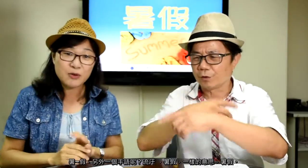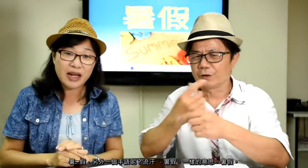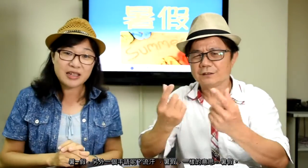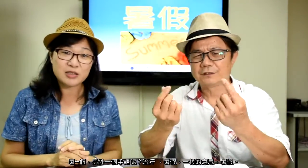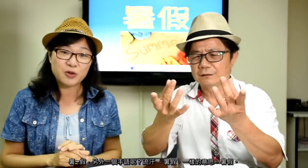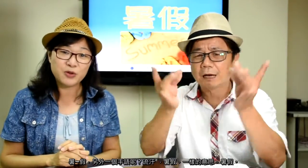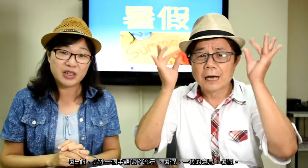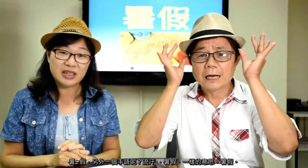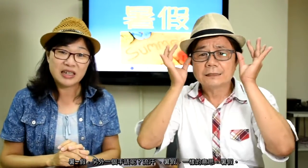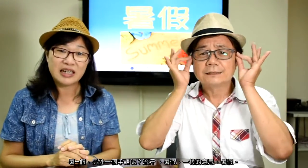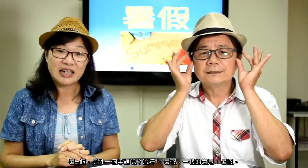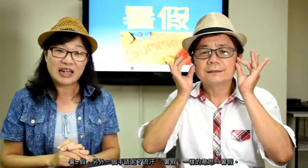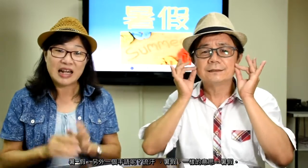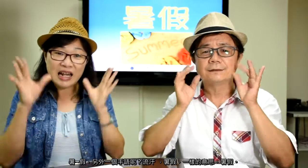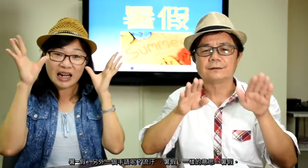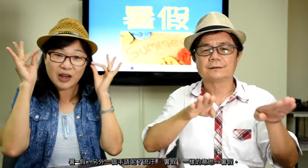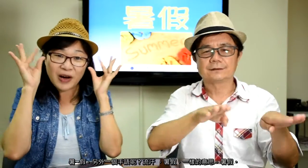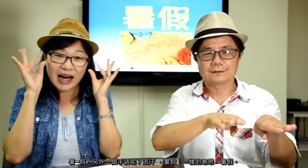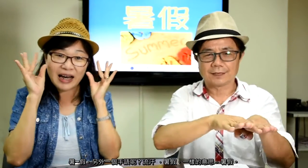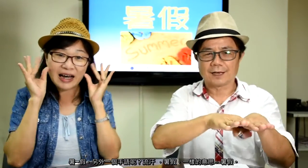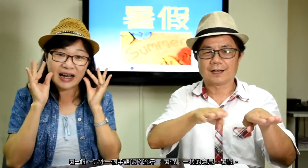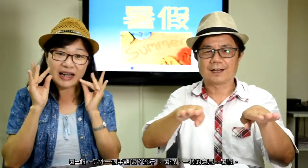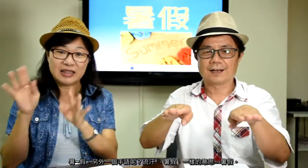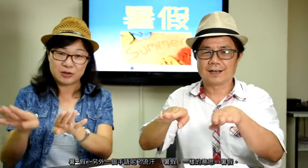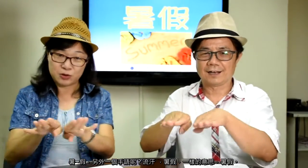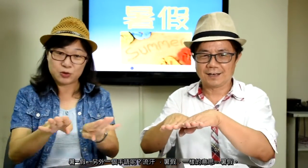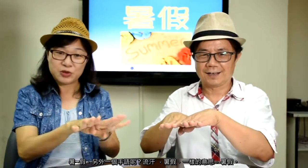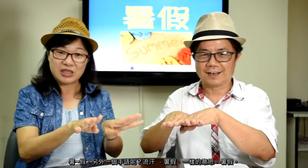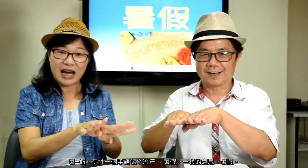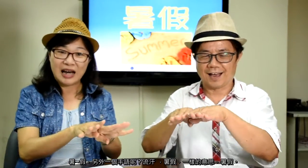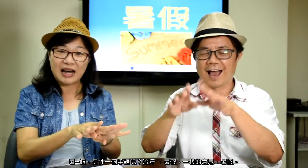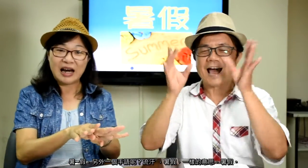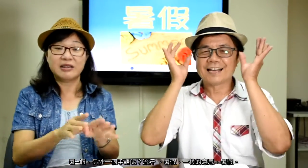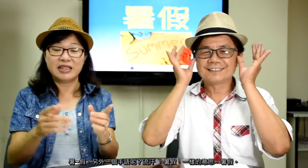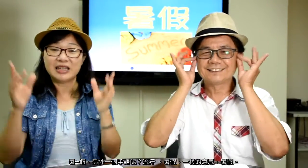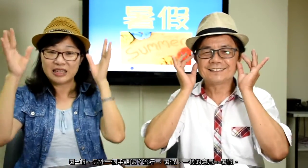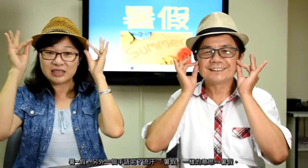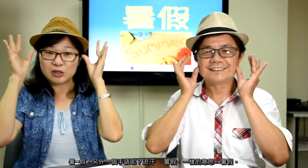另外一个手语呢，流汗。暑假，好，一样的意思。